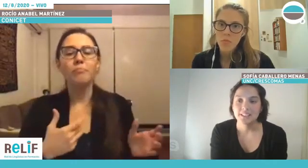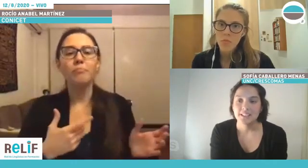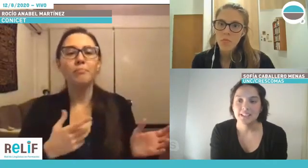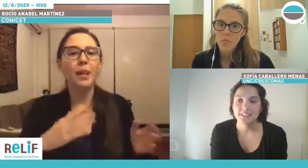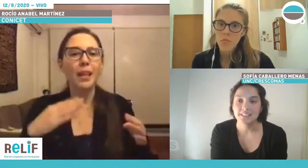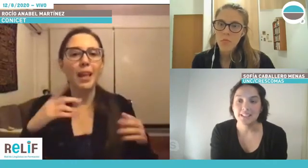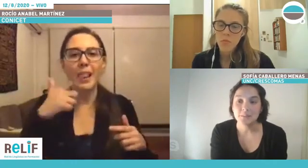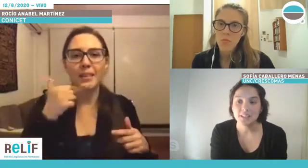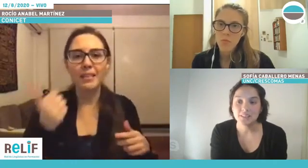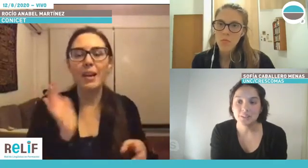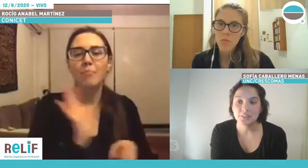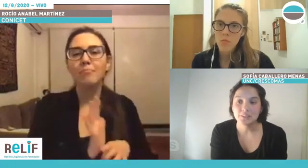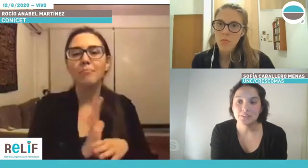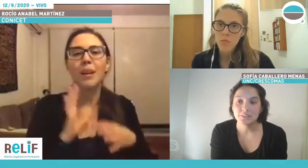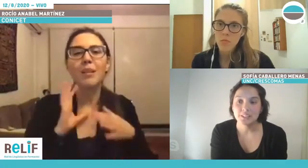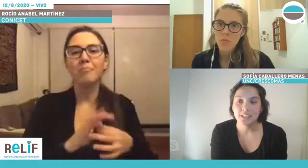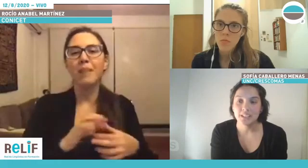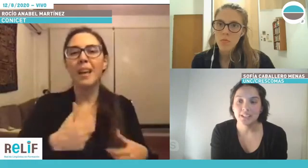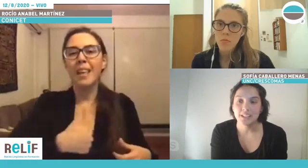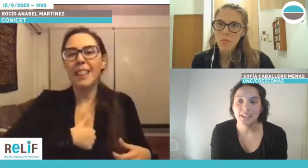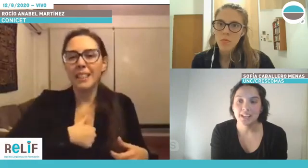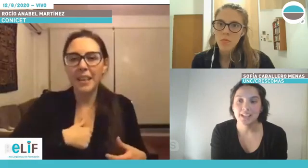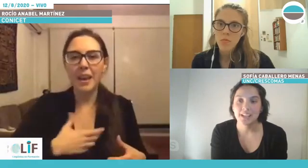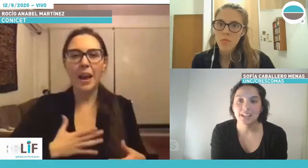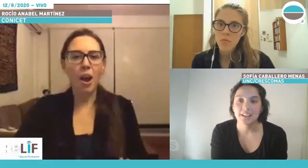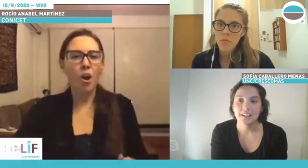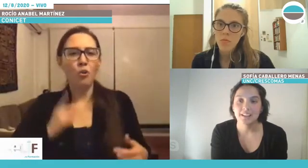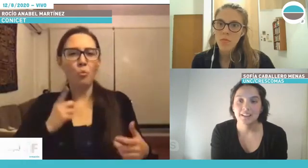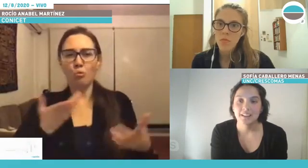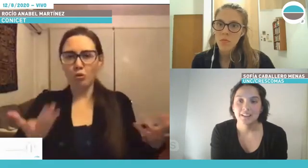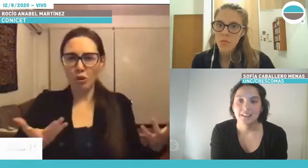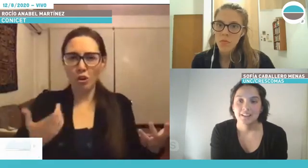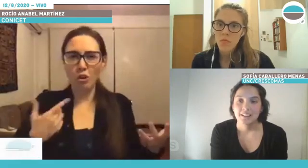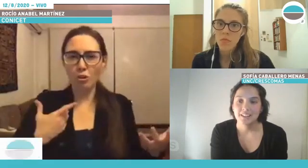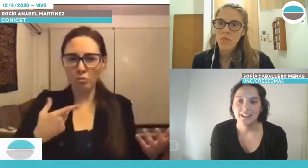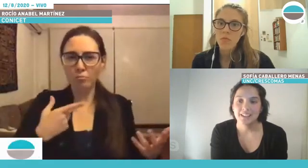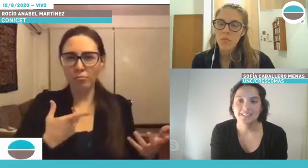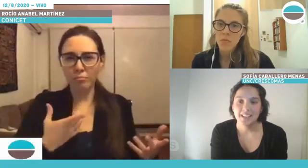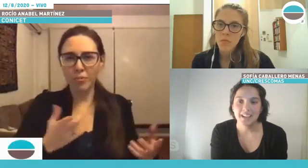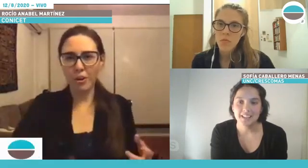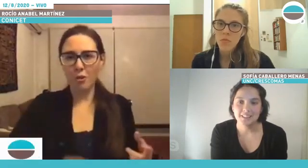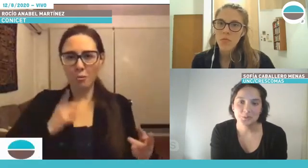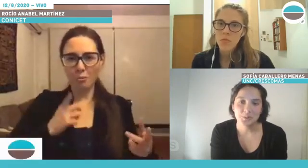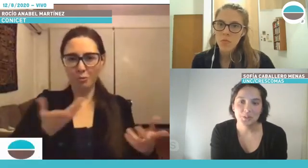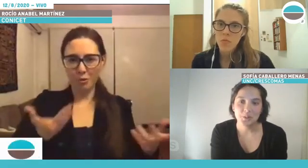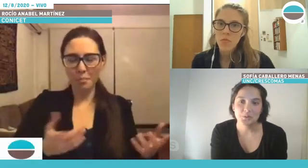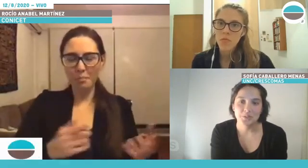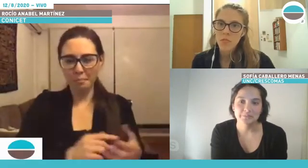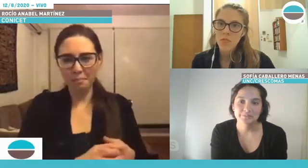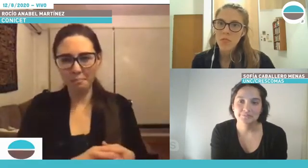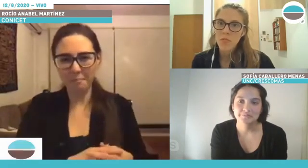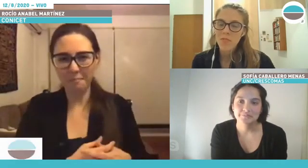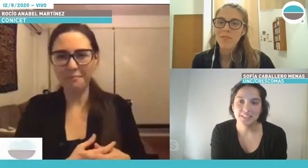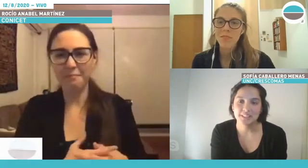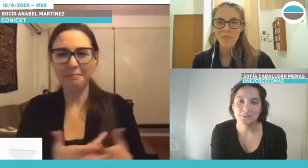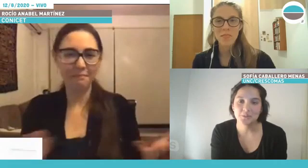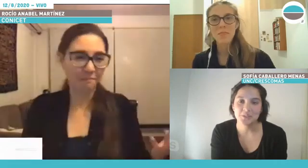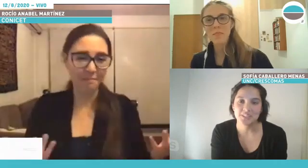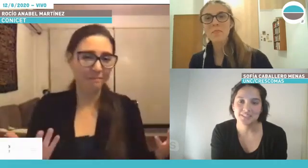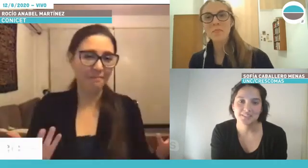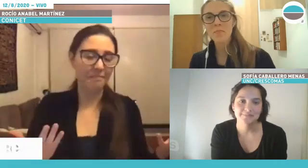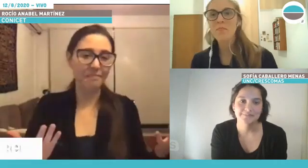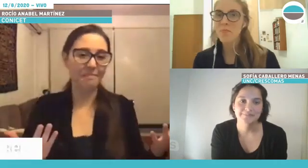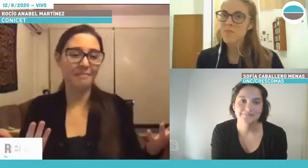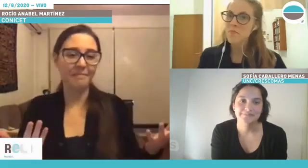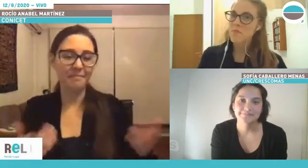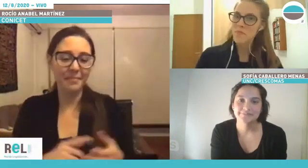argentina, el sentimiento que genera la LSA es justamente orgullo. Están